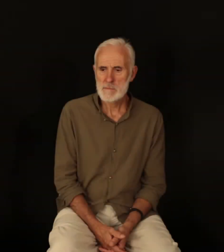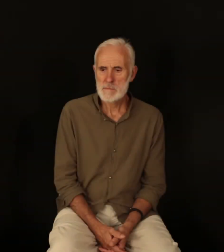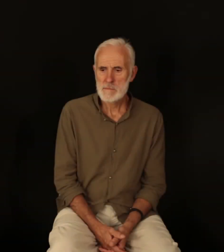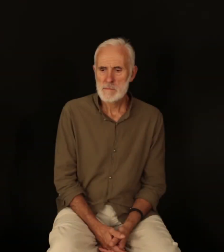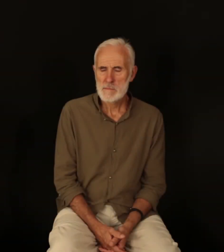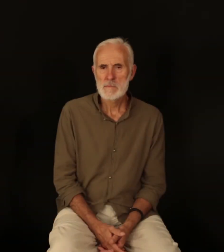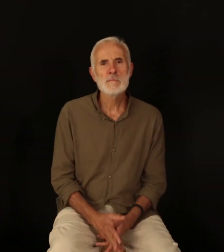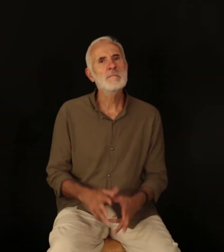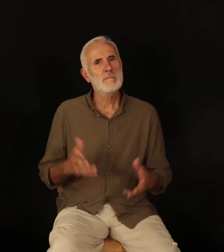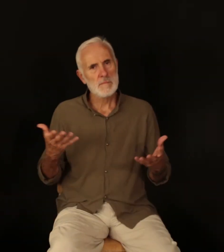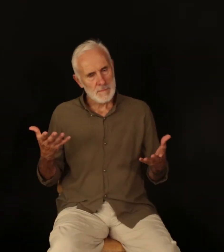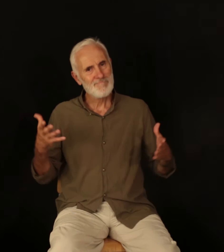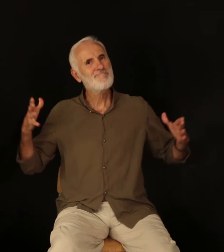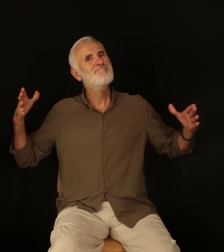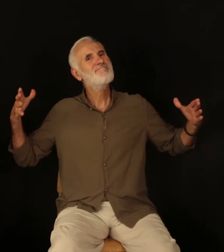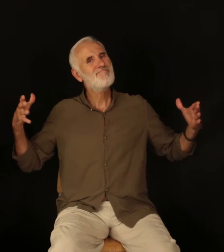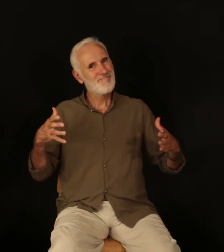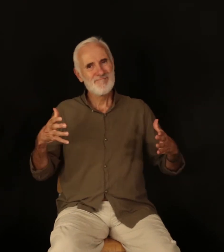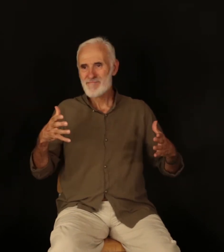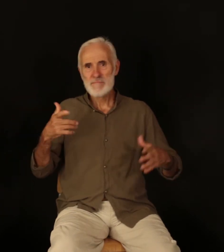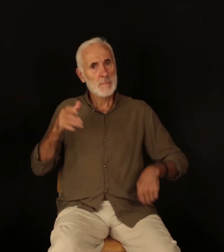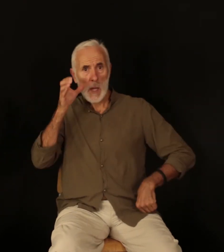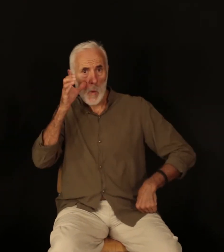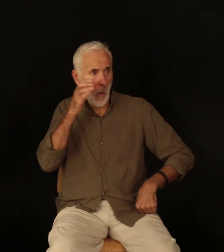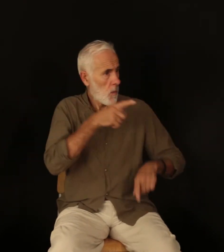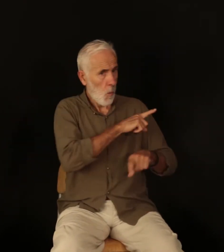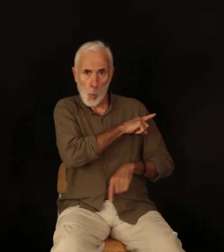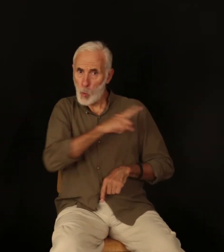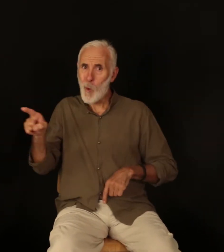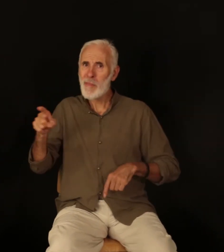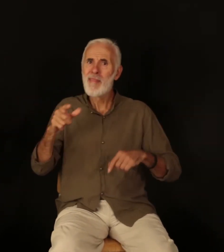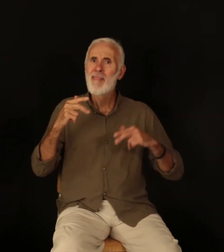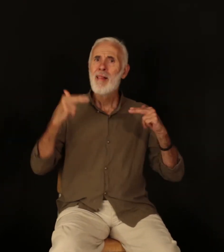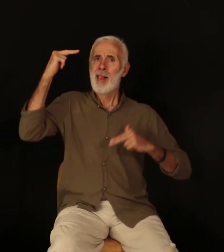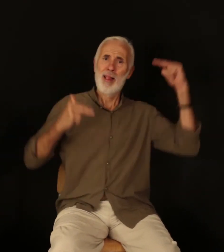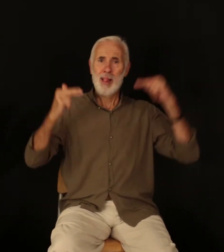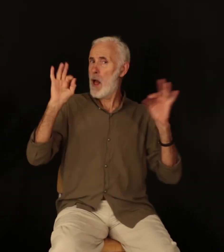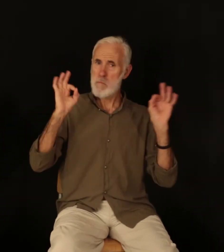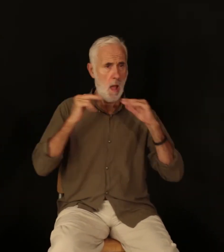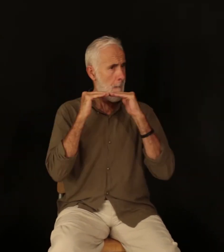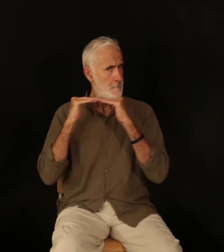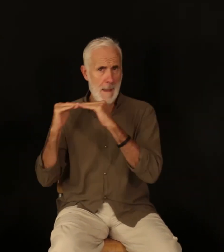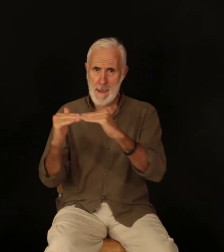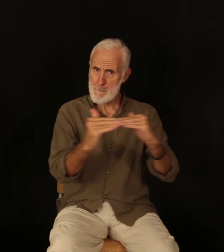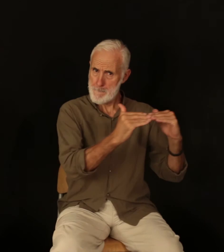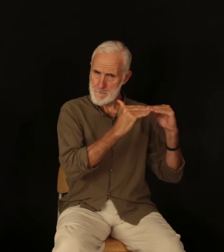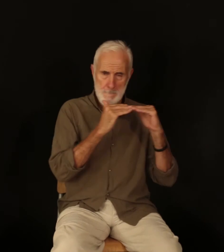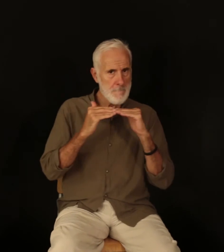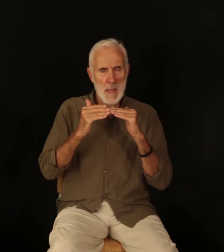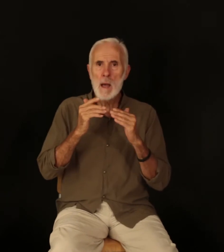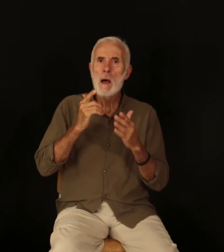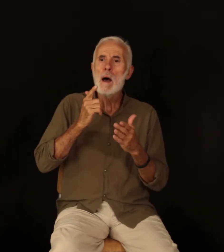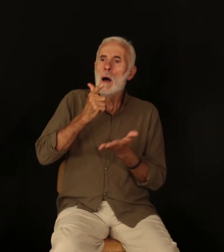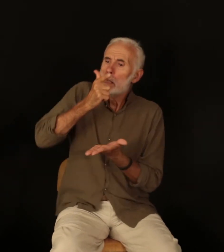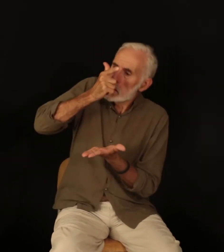Pour prendre les décisions, puisque tout le monde a voix aux décisions prises par le collectif, nous fonctionnons au